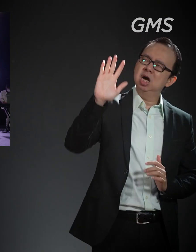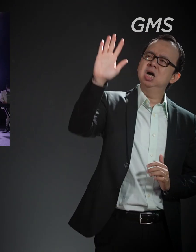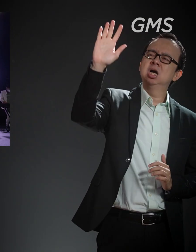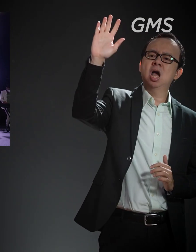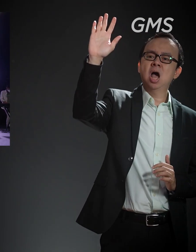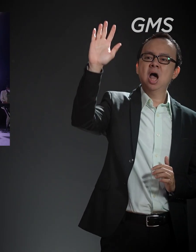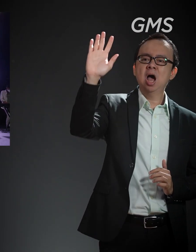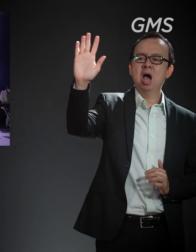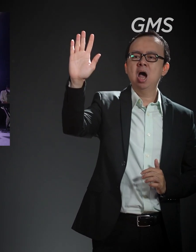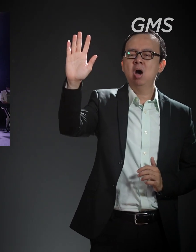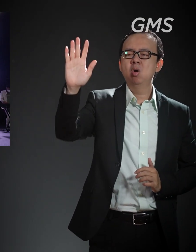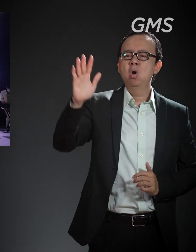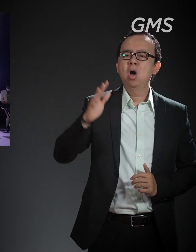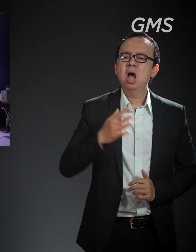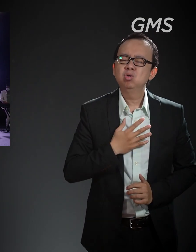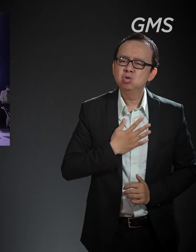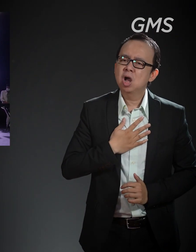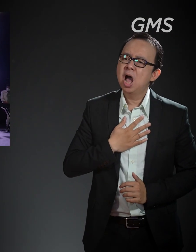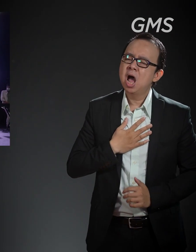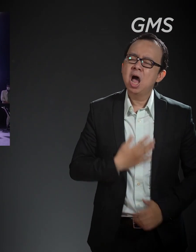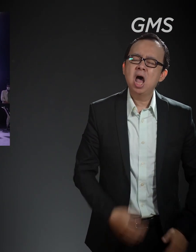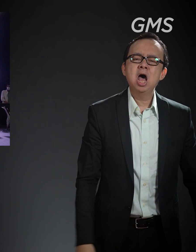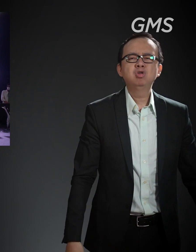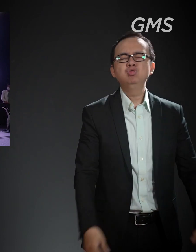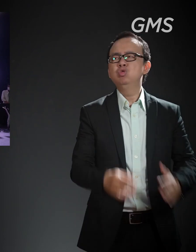Yesus, Engkau ku